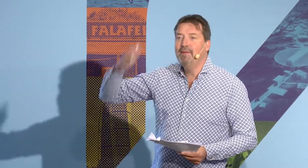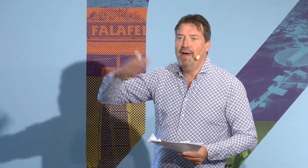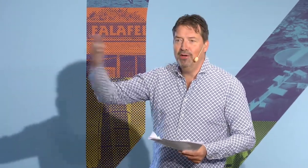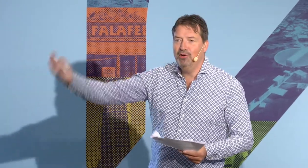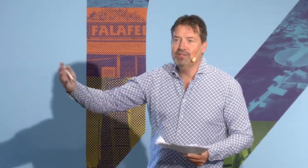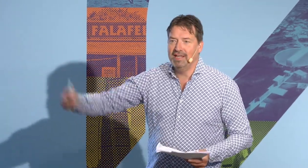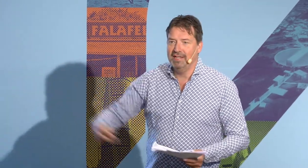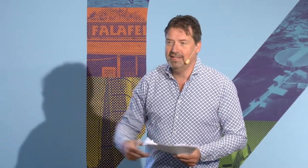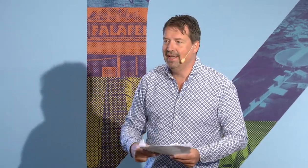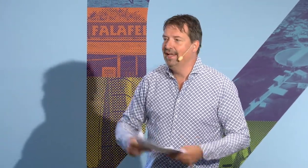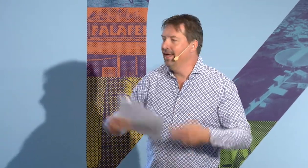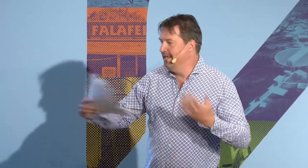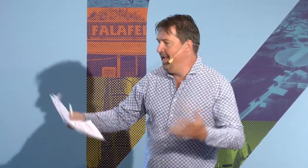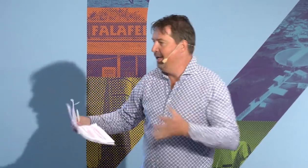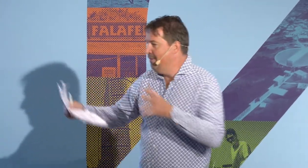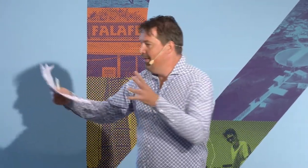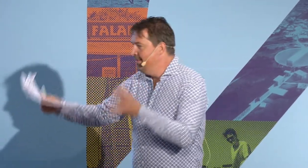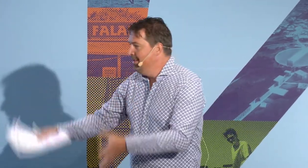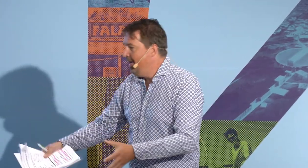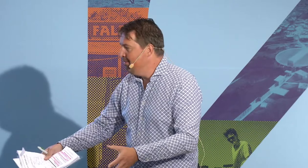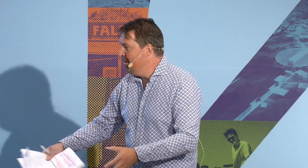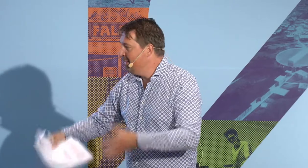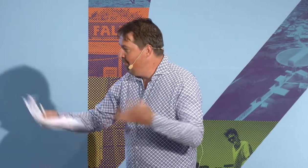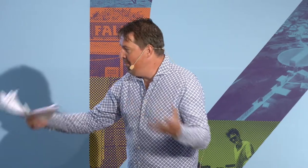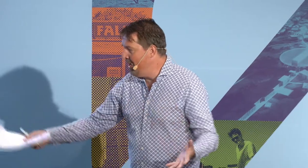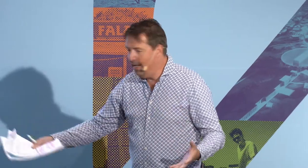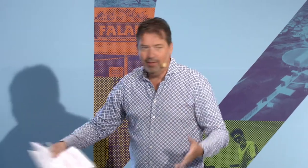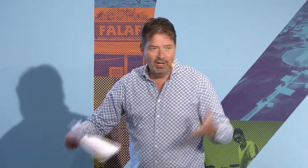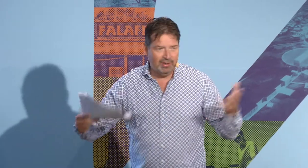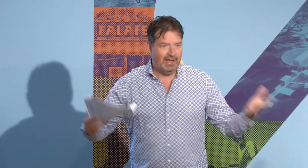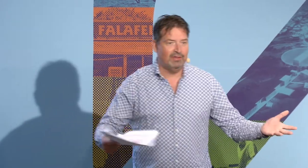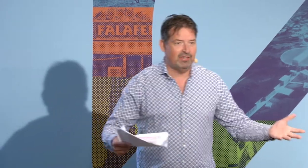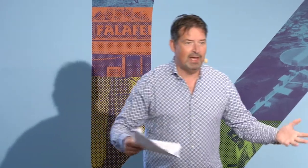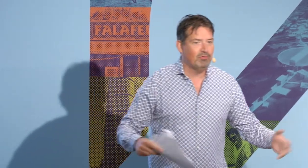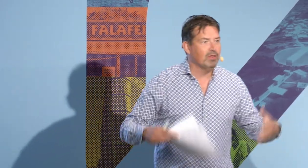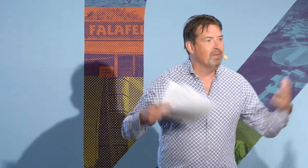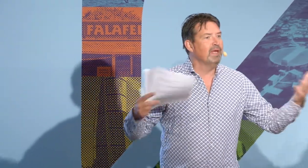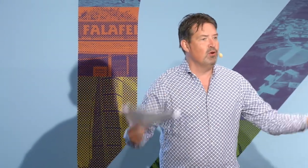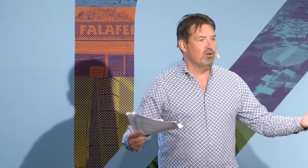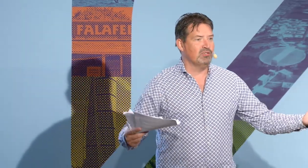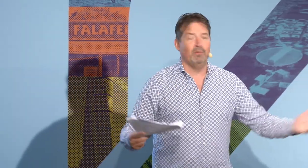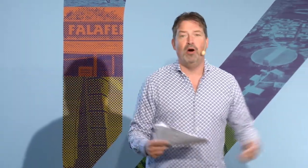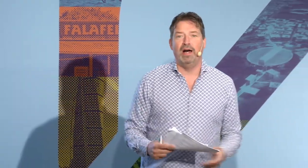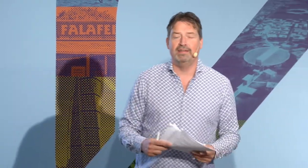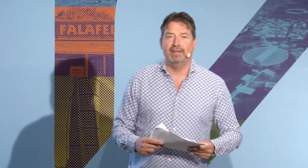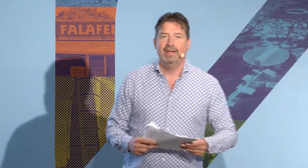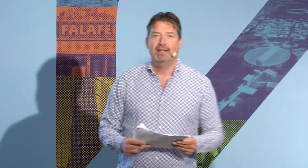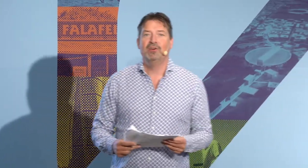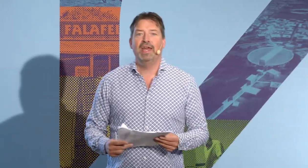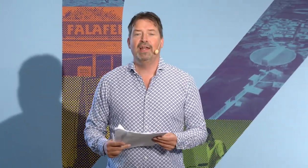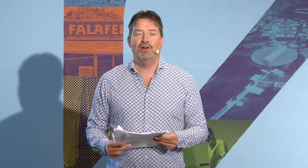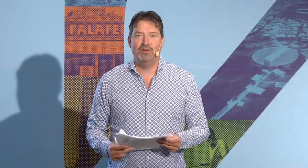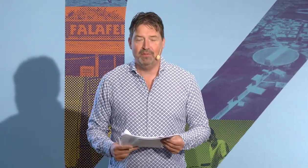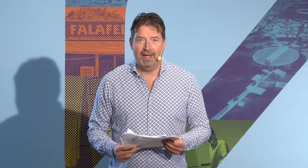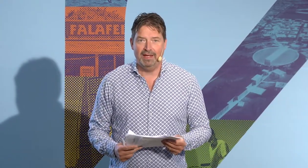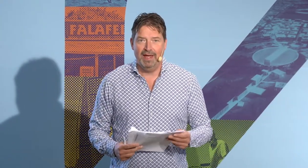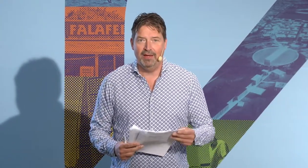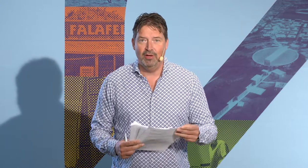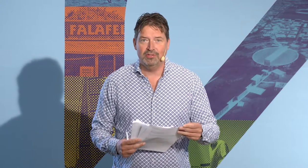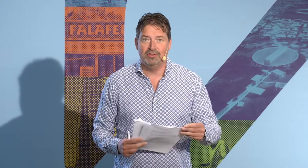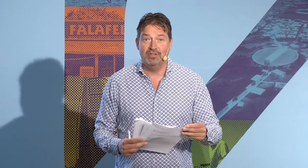det innebär ju någonstans att hela idén med att man kan vara med i Almedalen och delta i samtalet, men det går också bra att ta del av vad